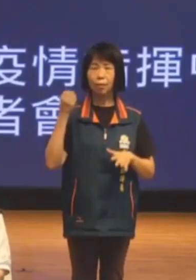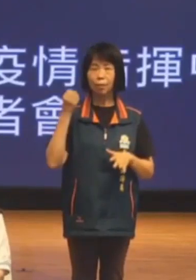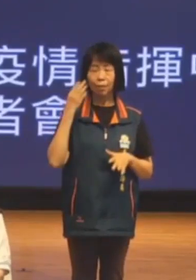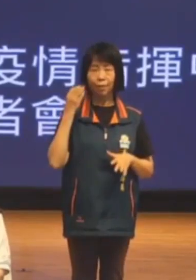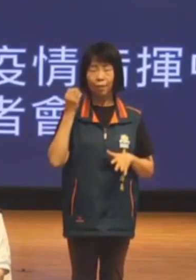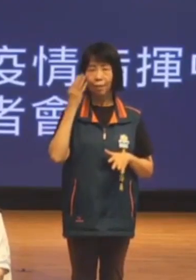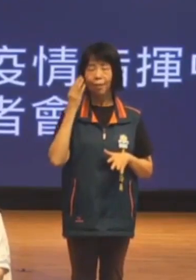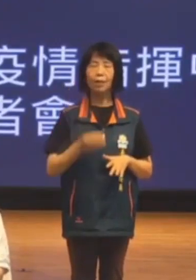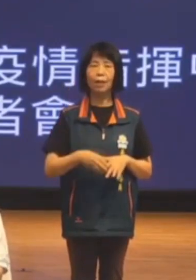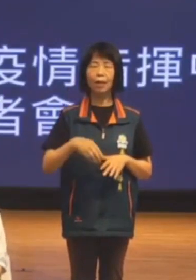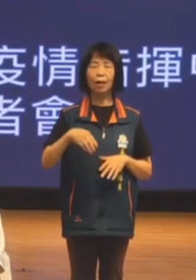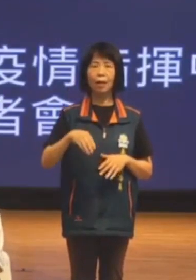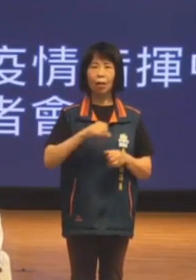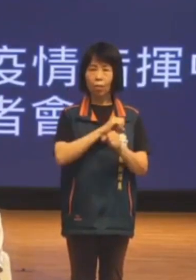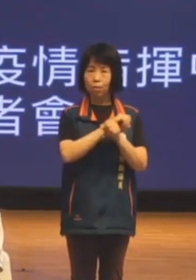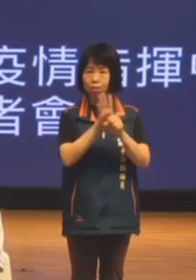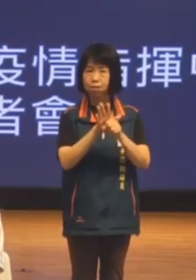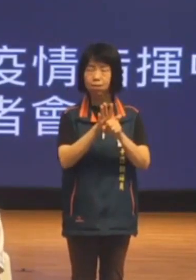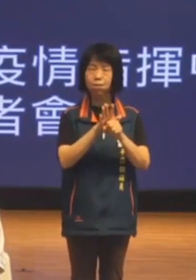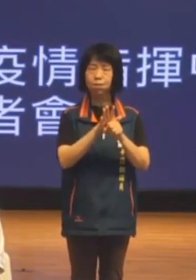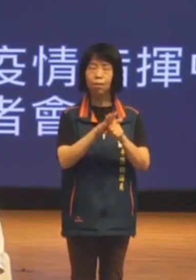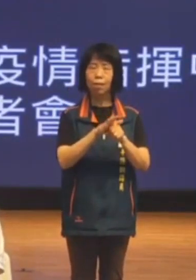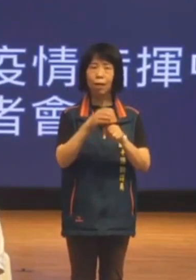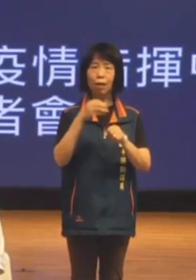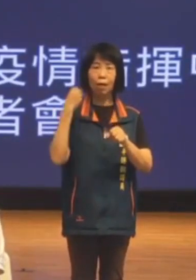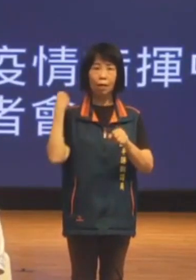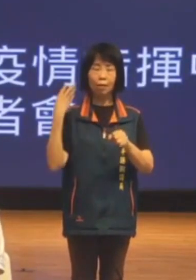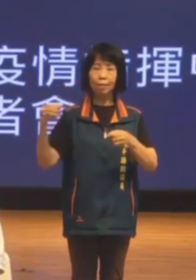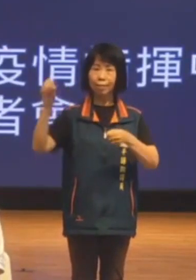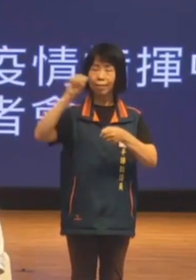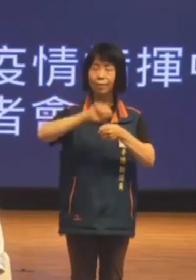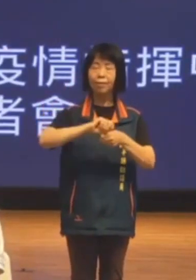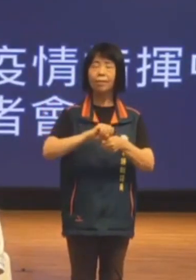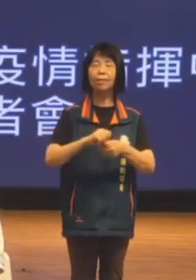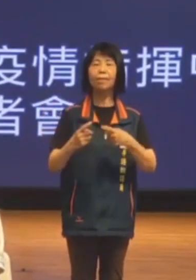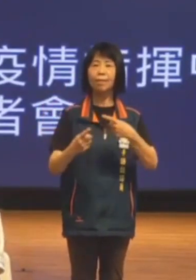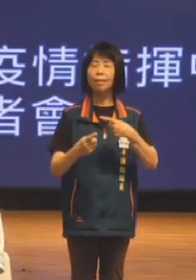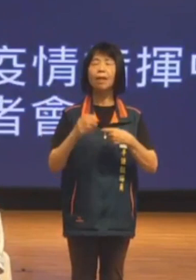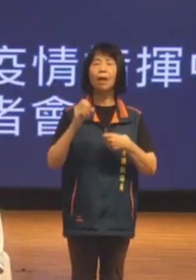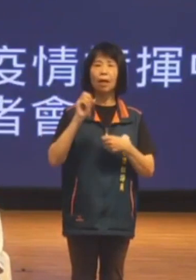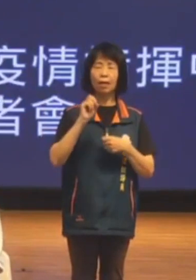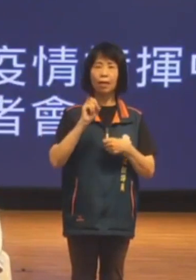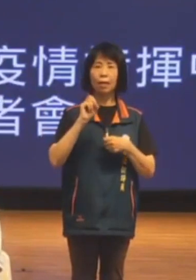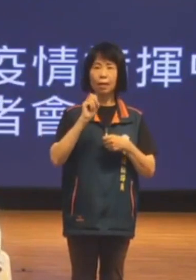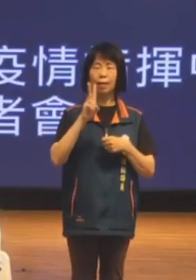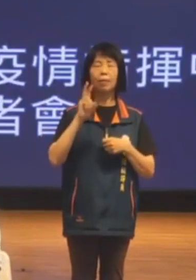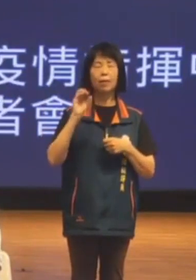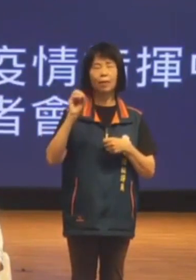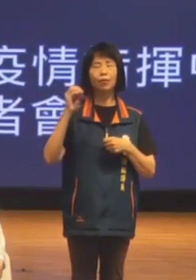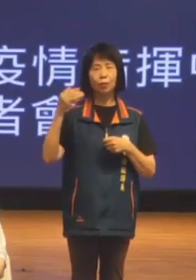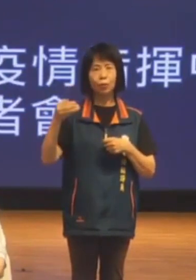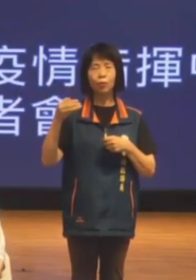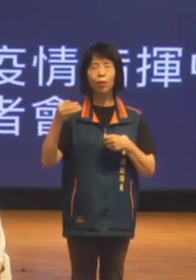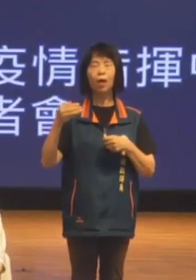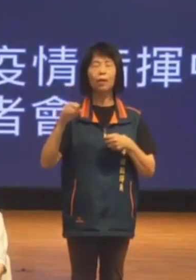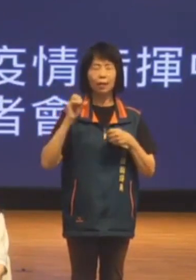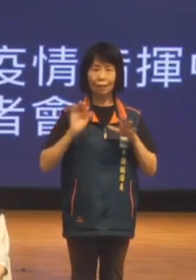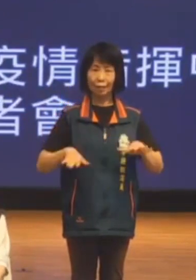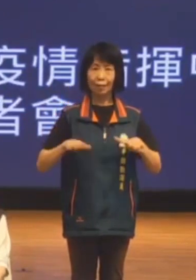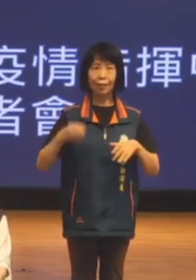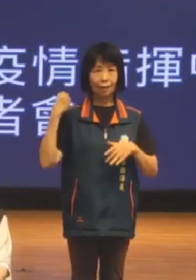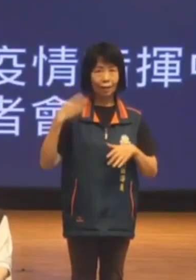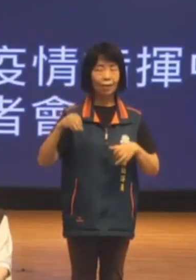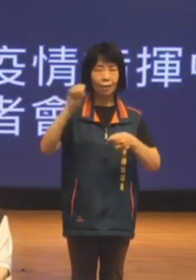跟花莲县累积的这个确诊案例是209件，那今天新增的是